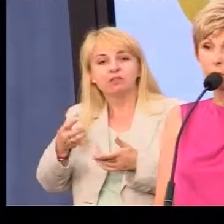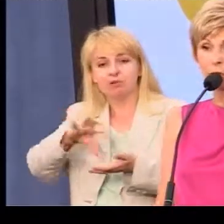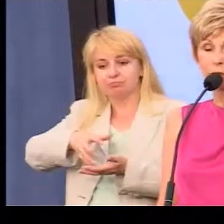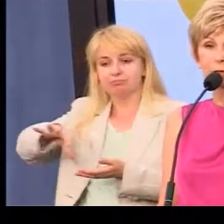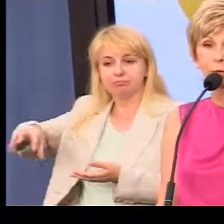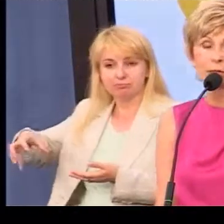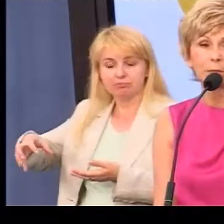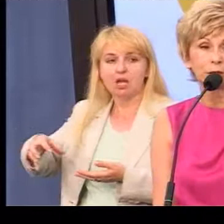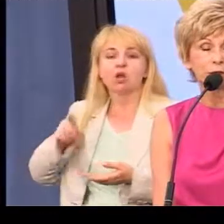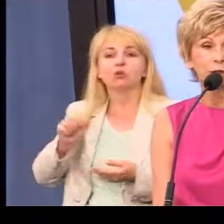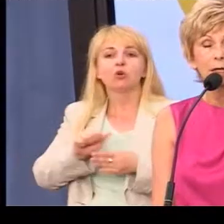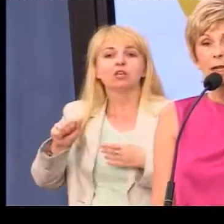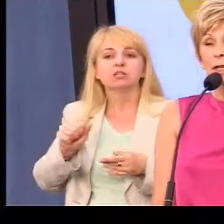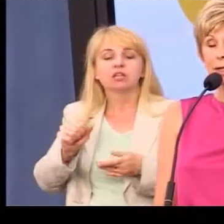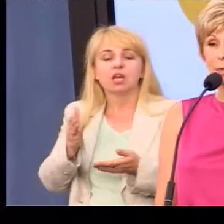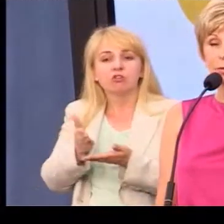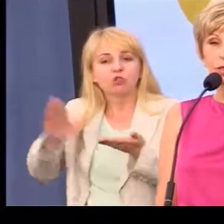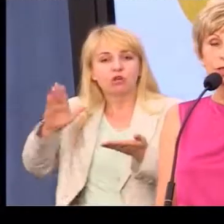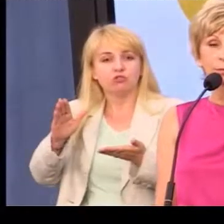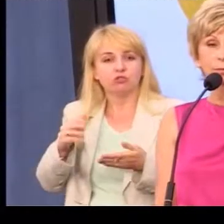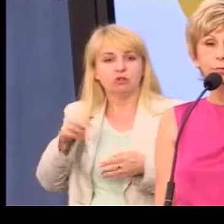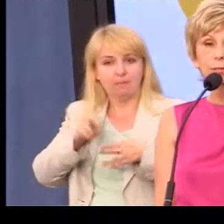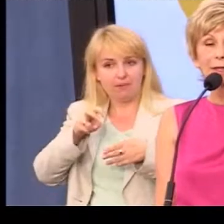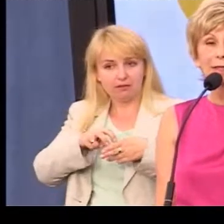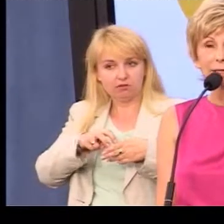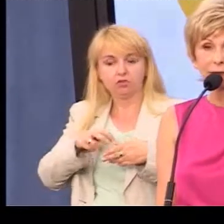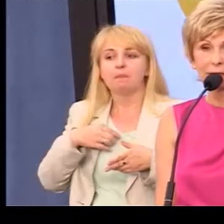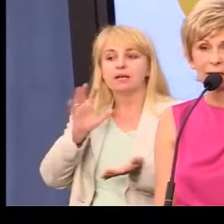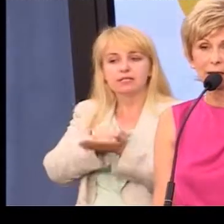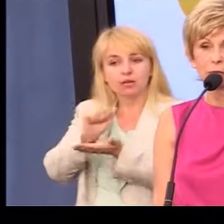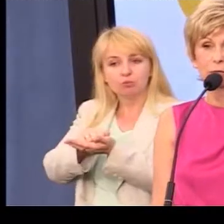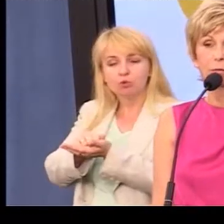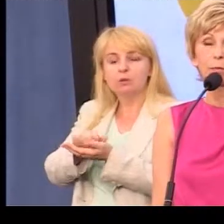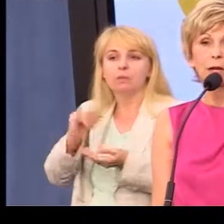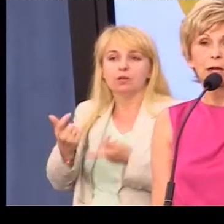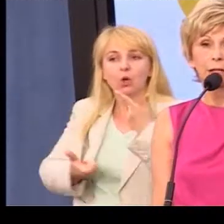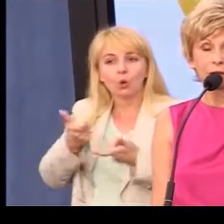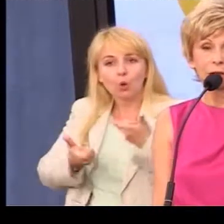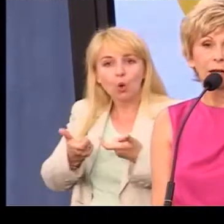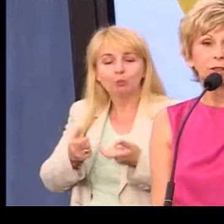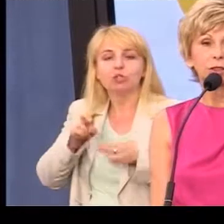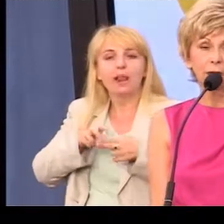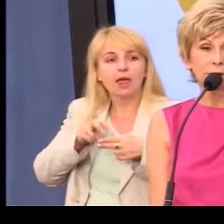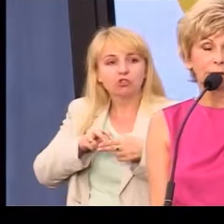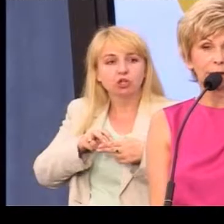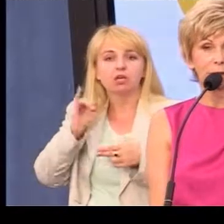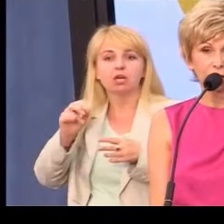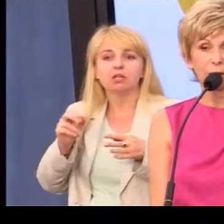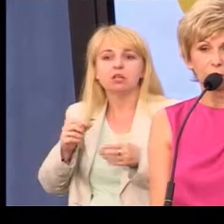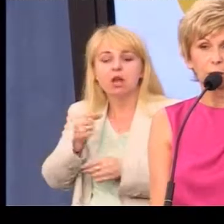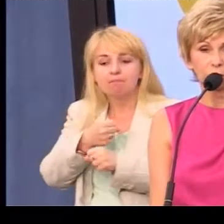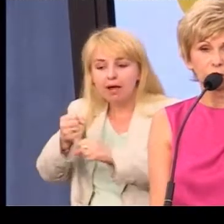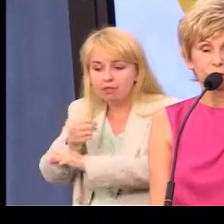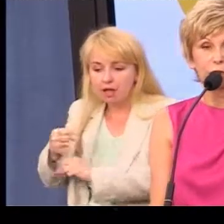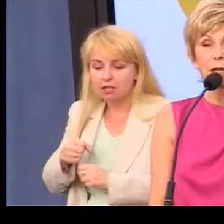obszar niemedyczny. W obszarze medycznym zajmiemy się standaryzacją leczenia, diagnozowania i